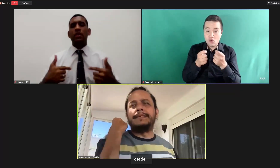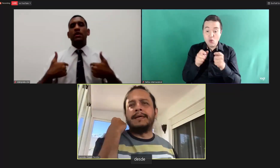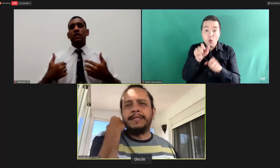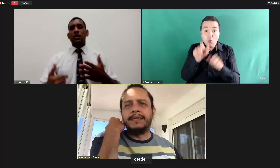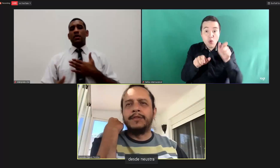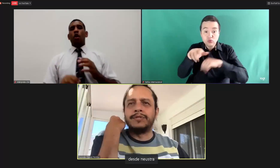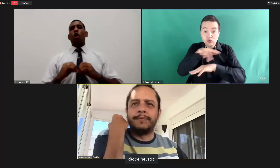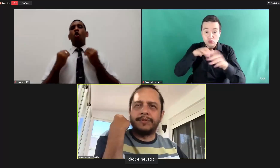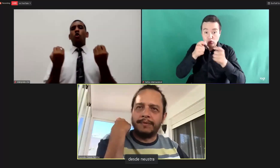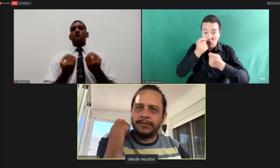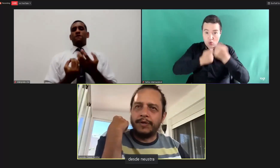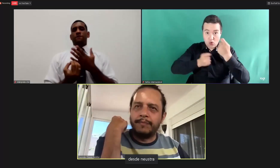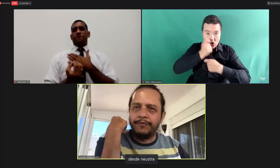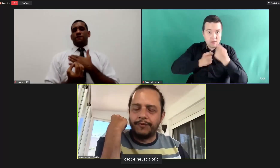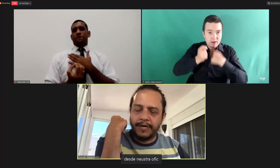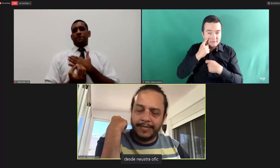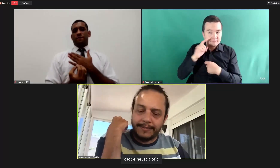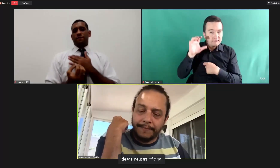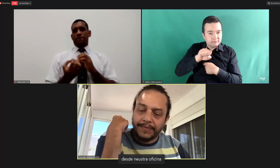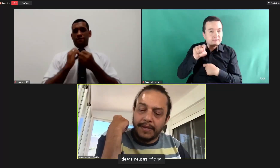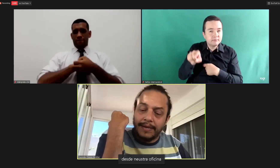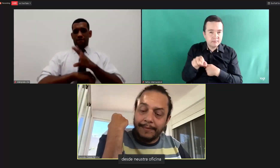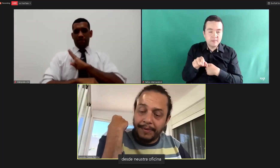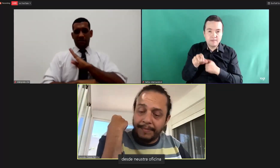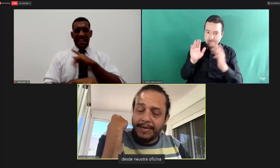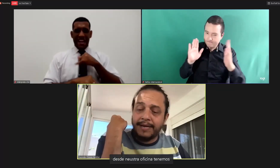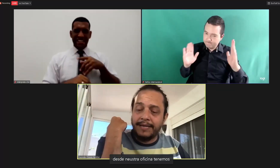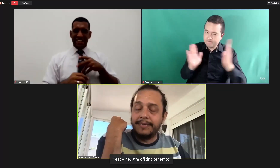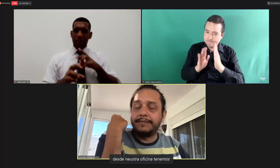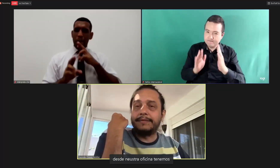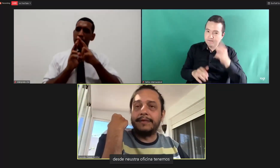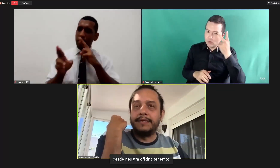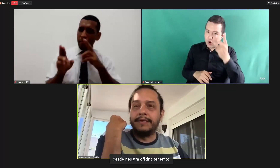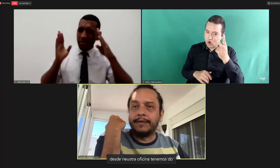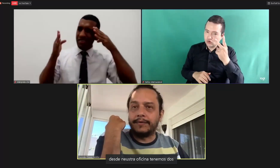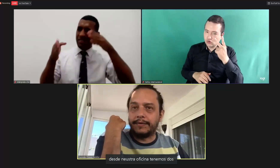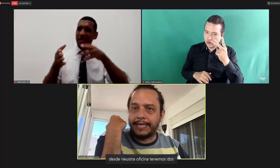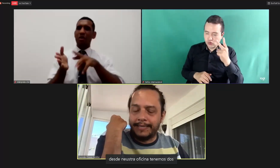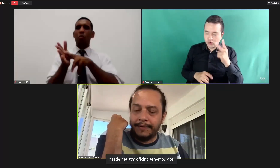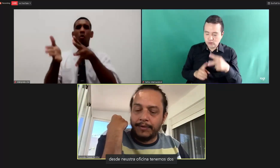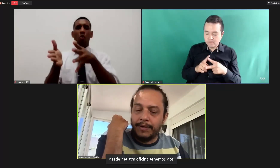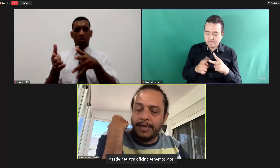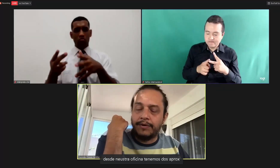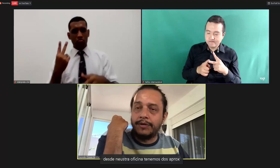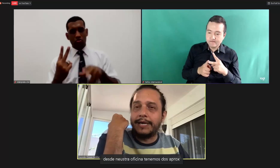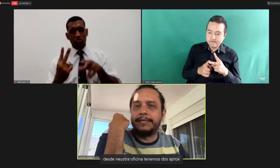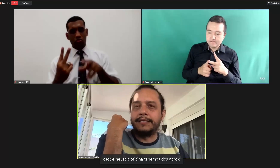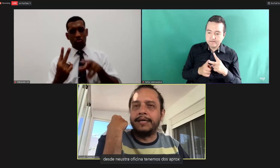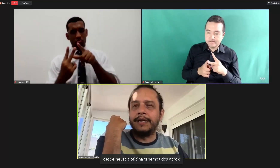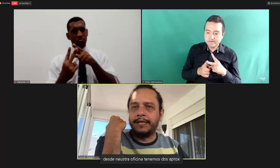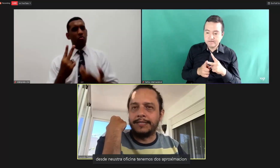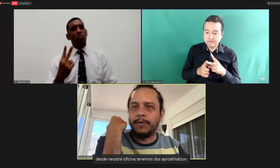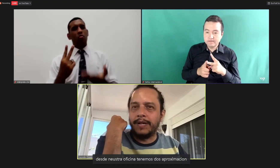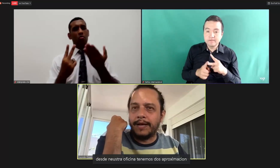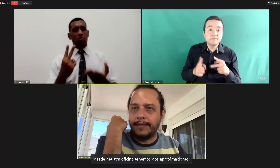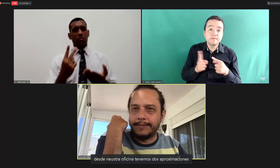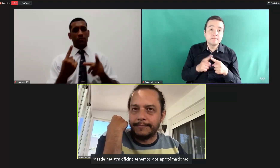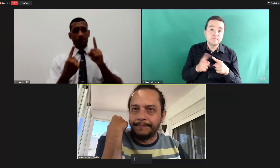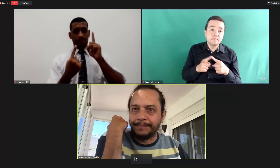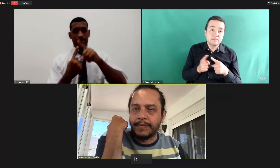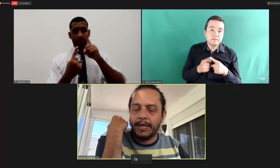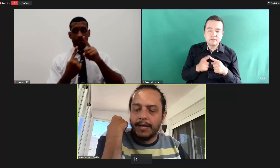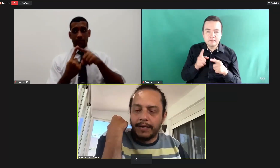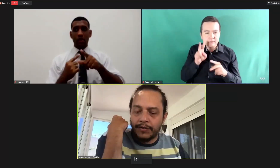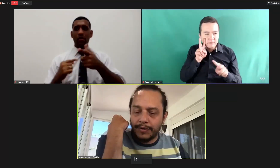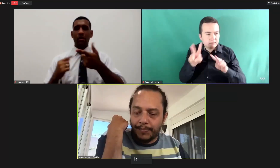tenemos básicamente dos aproximaciones muy fuertes. La primera es que está vinculada con atender a las